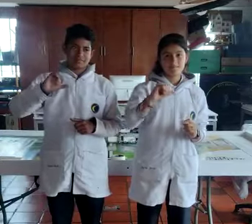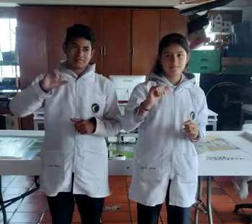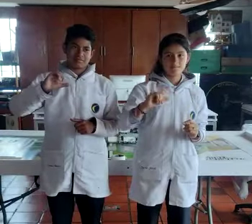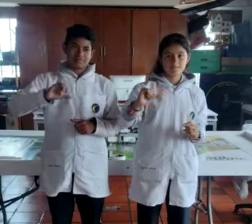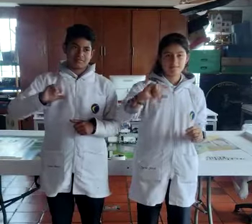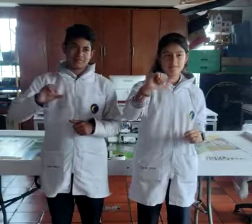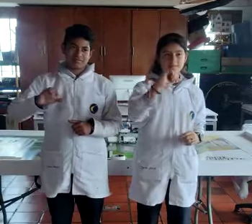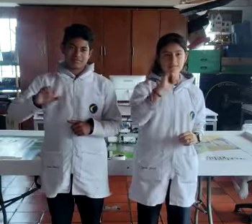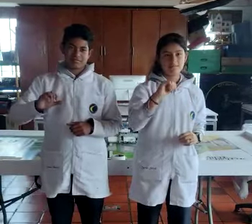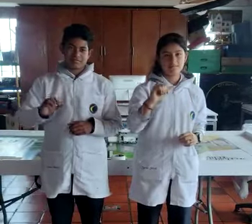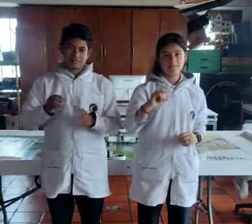Jamón.